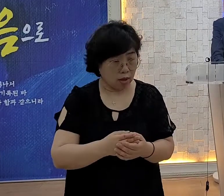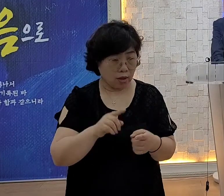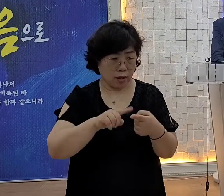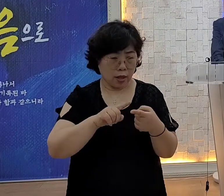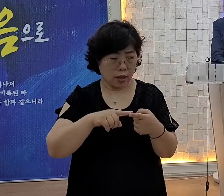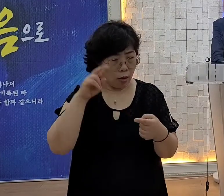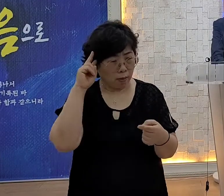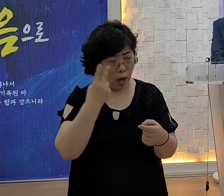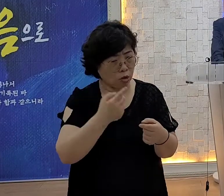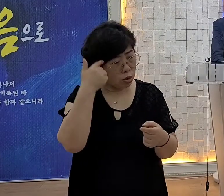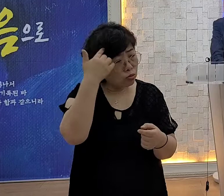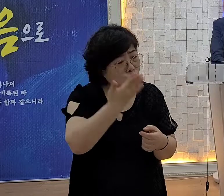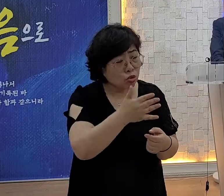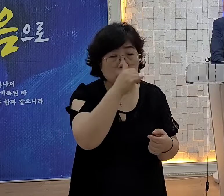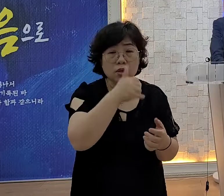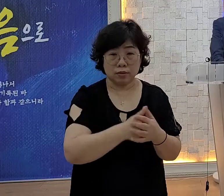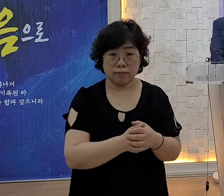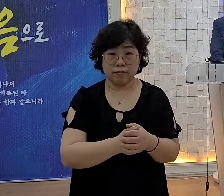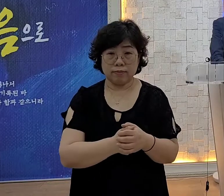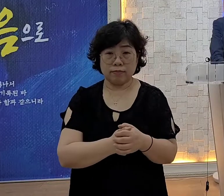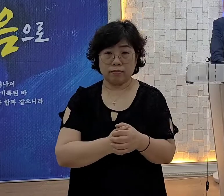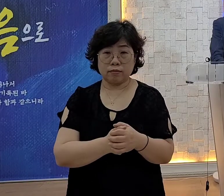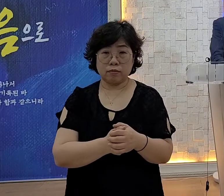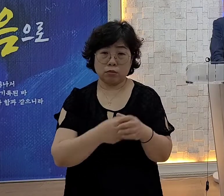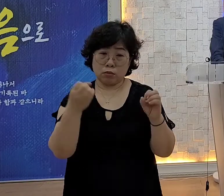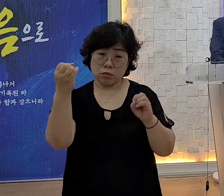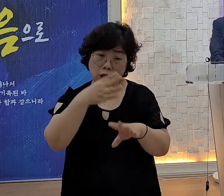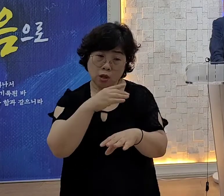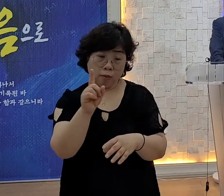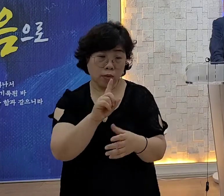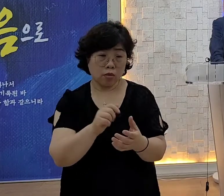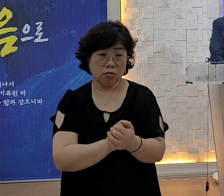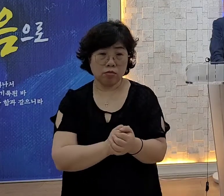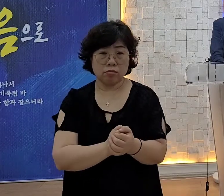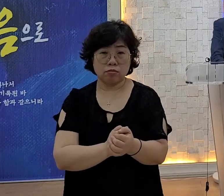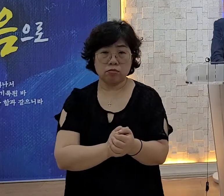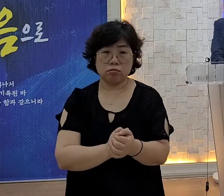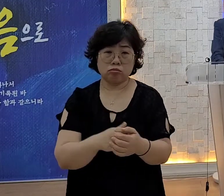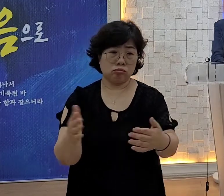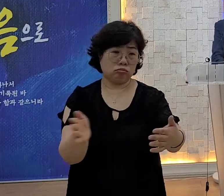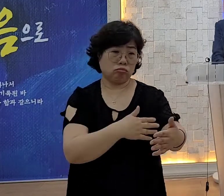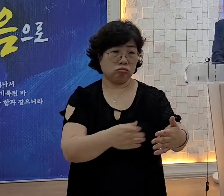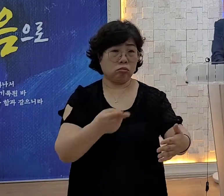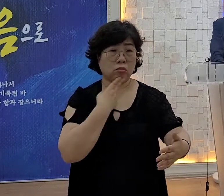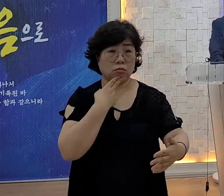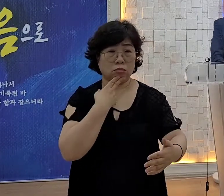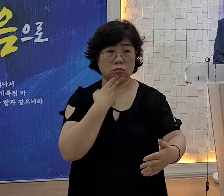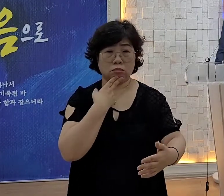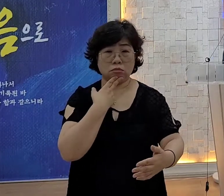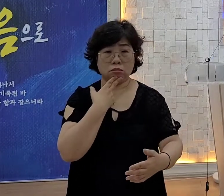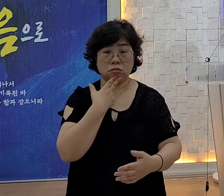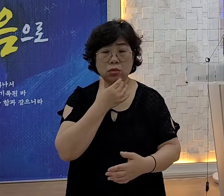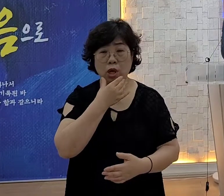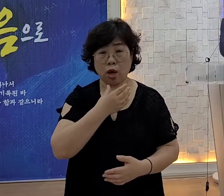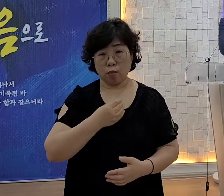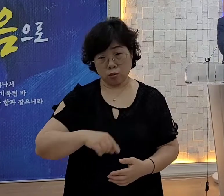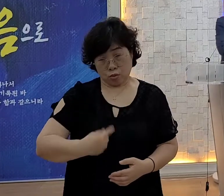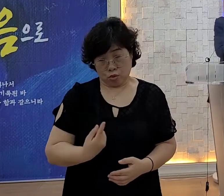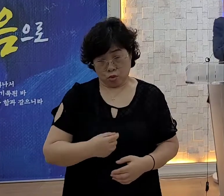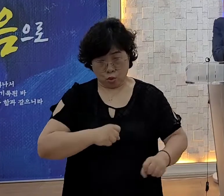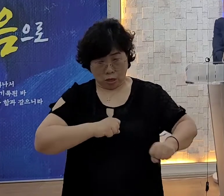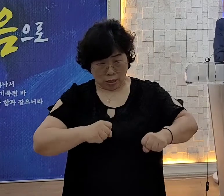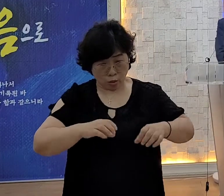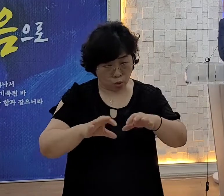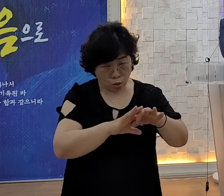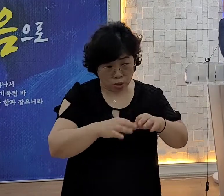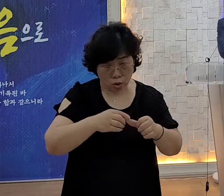있습니다. 대답은 뭘까요? 놀랍게도 아무도 없다. 이 아브라함이